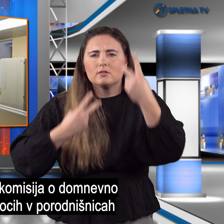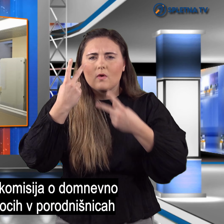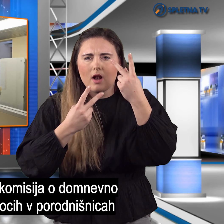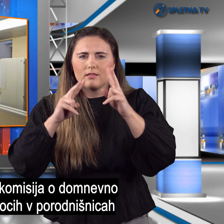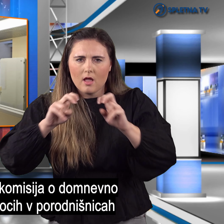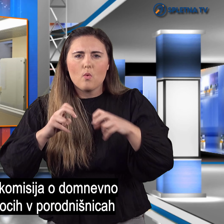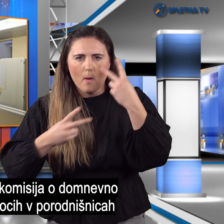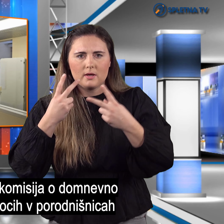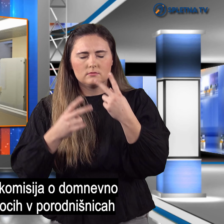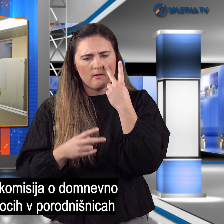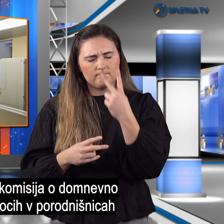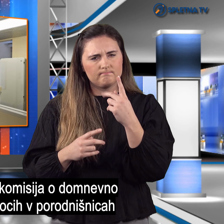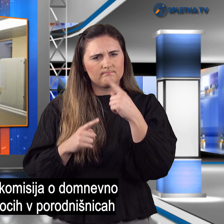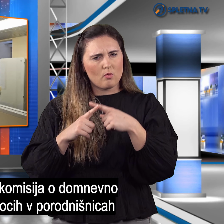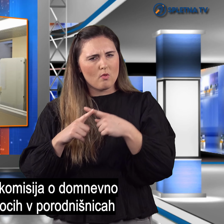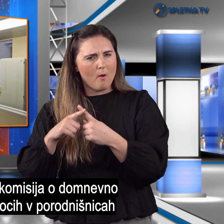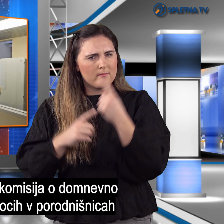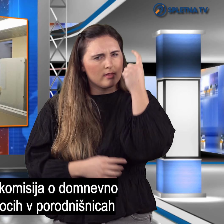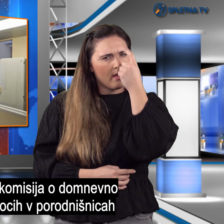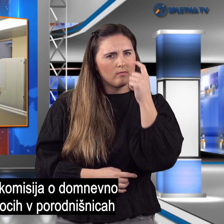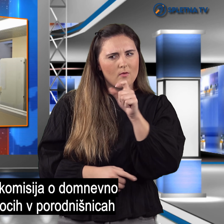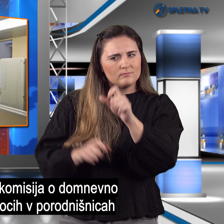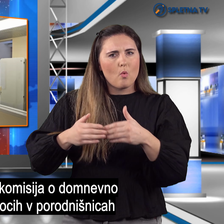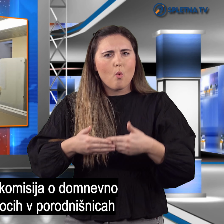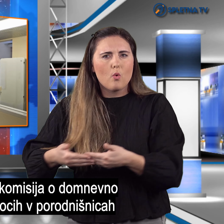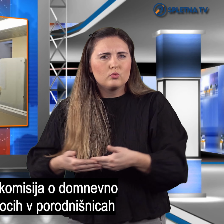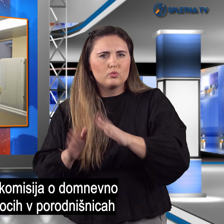Preiskovalna komisija o domnevno ukradenih otrocih v porodnišnicah med letoma